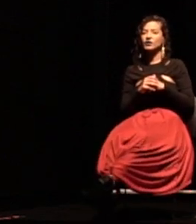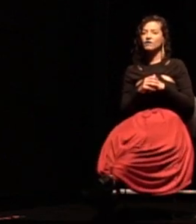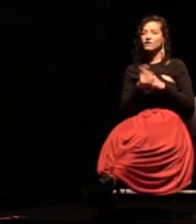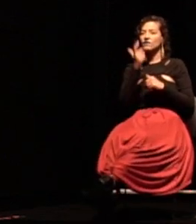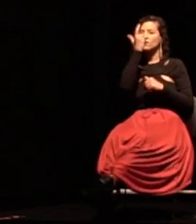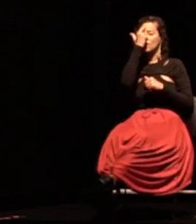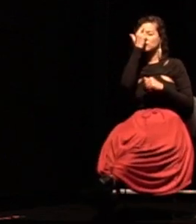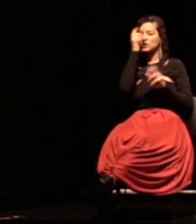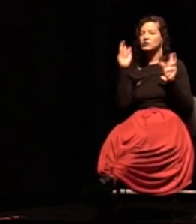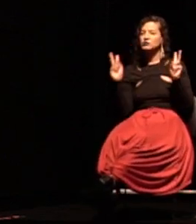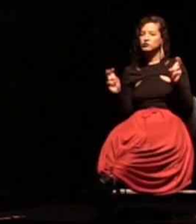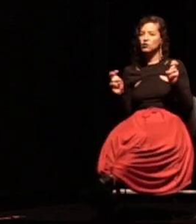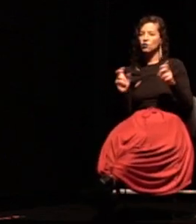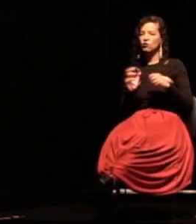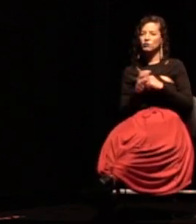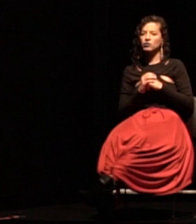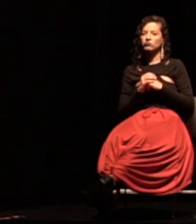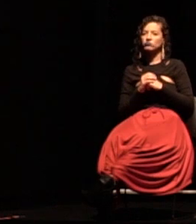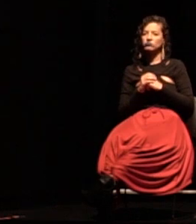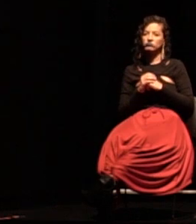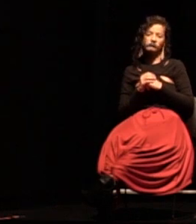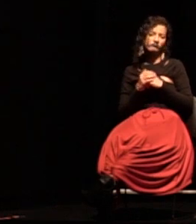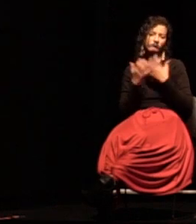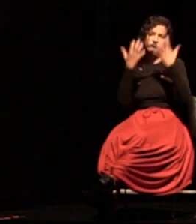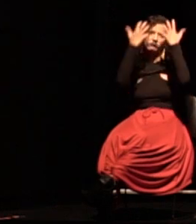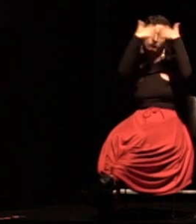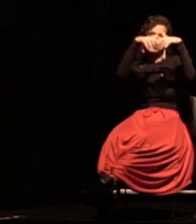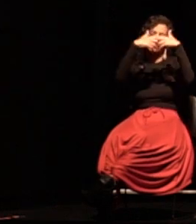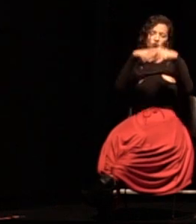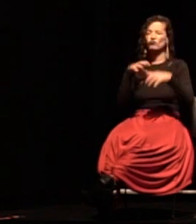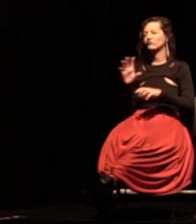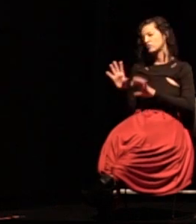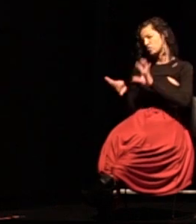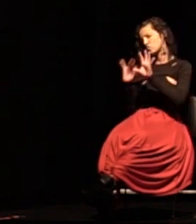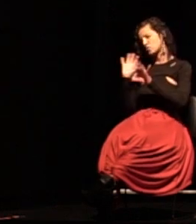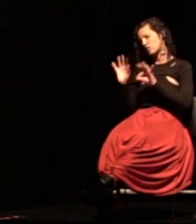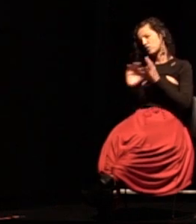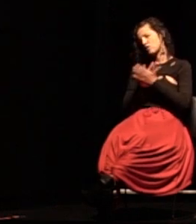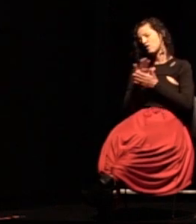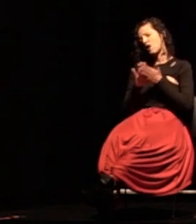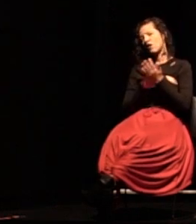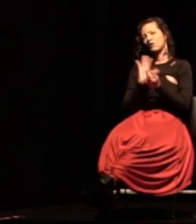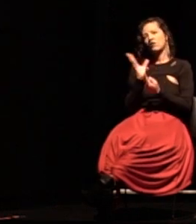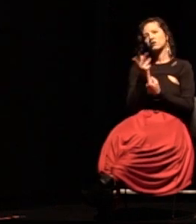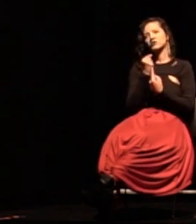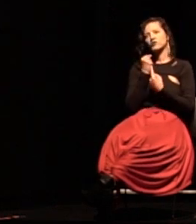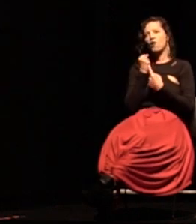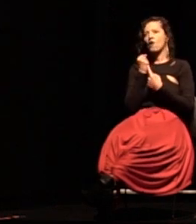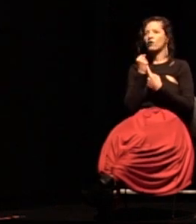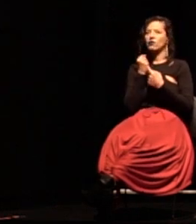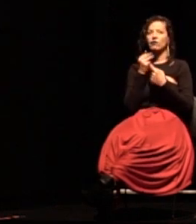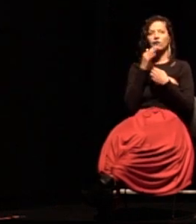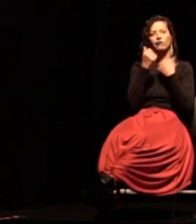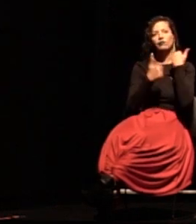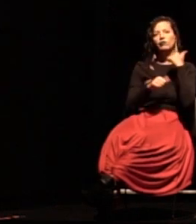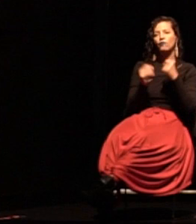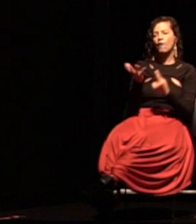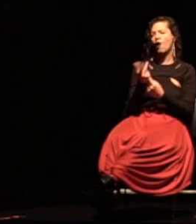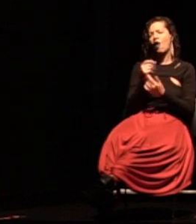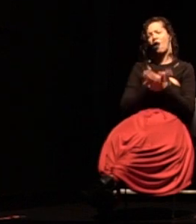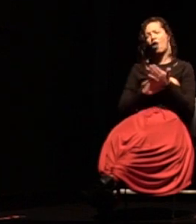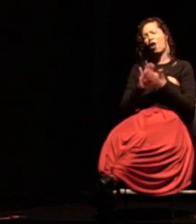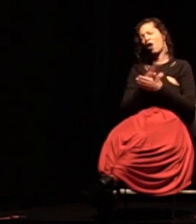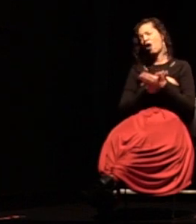os pensadores, não existia a palavra curador, ou críticos de arte, historiadores de arte, atuantes, também muito jovens,